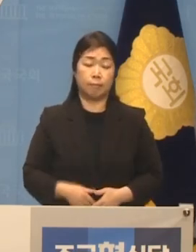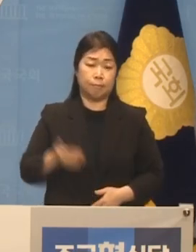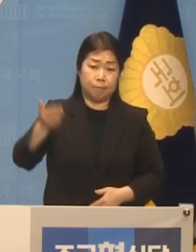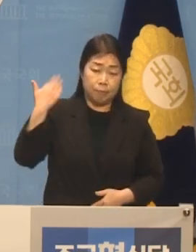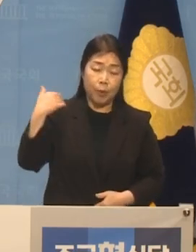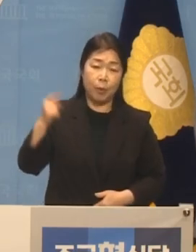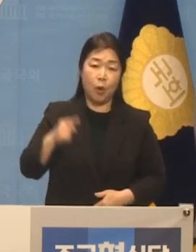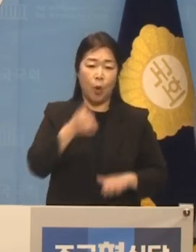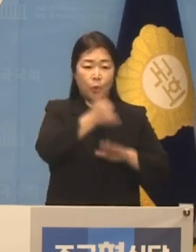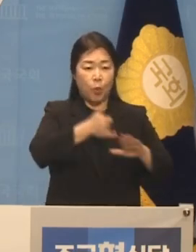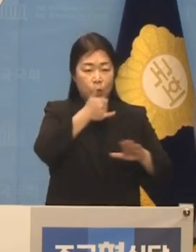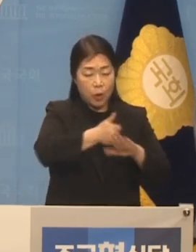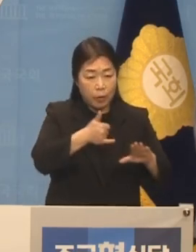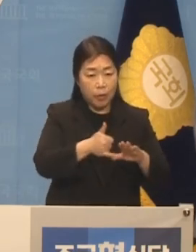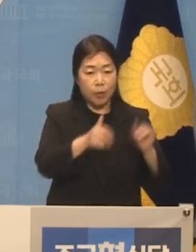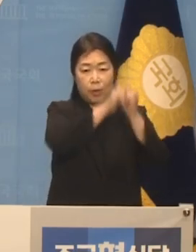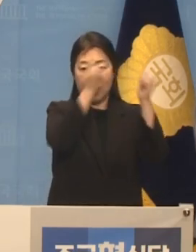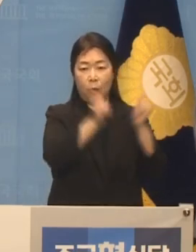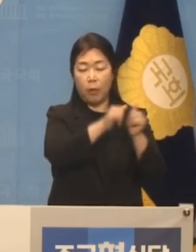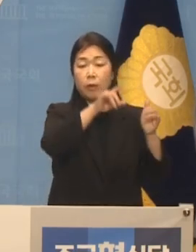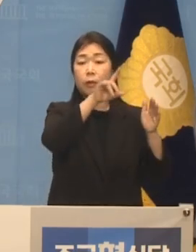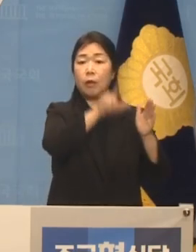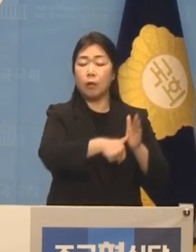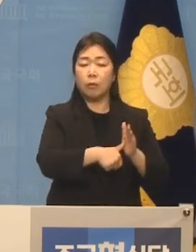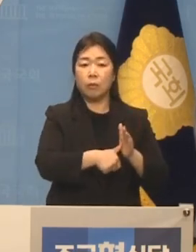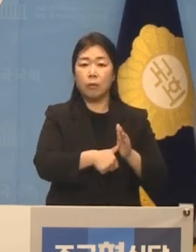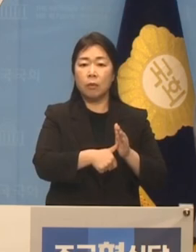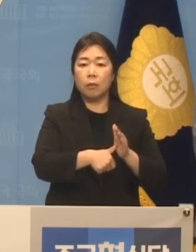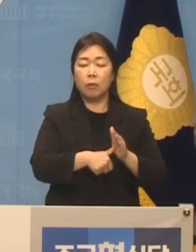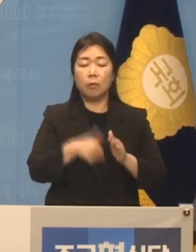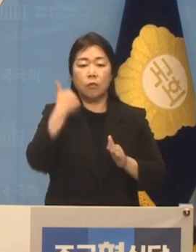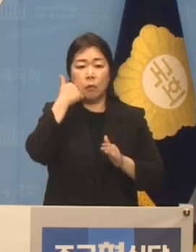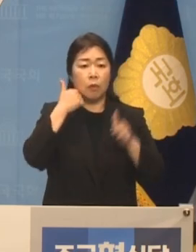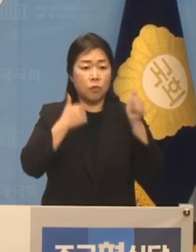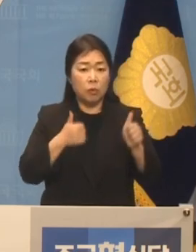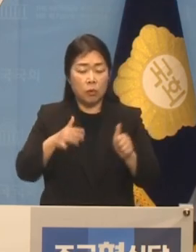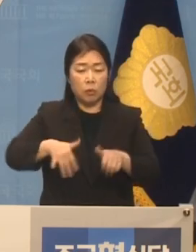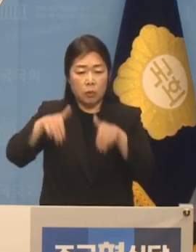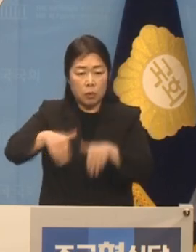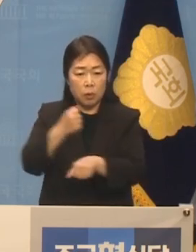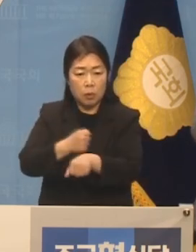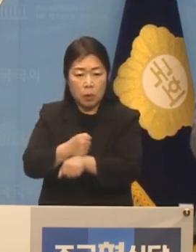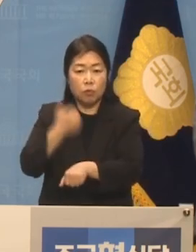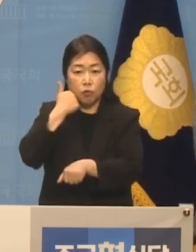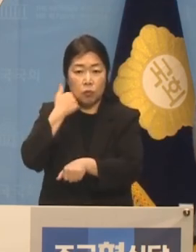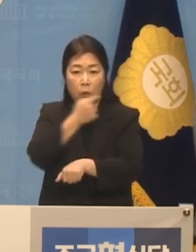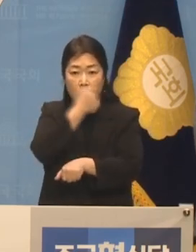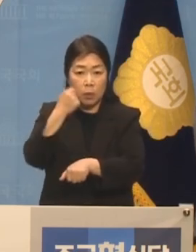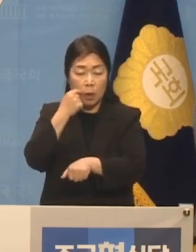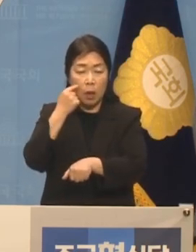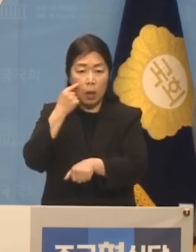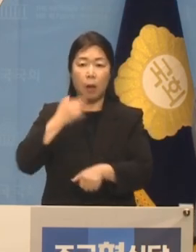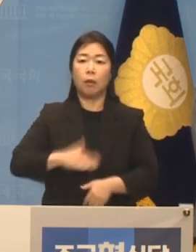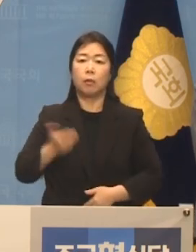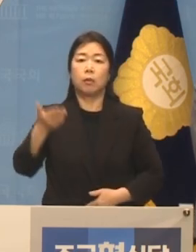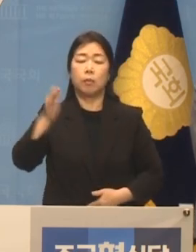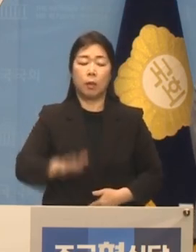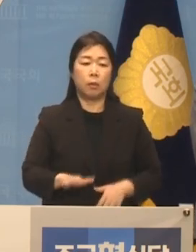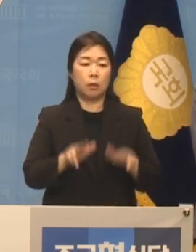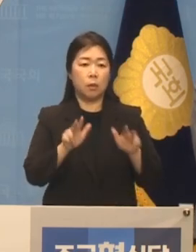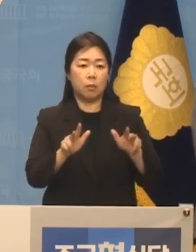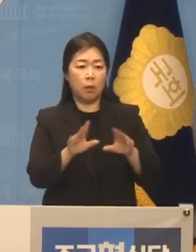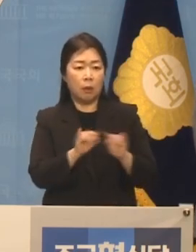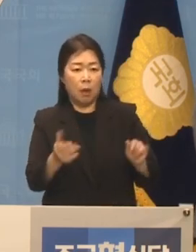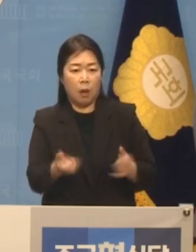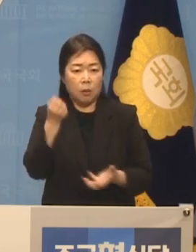예전에 우리가 농업사회였을 때는 누가 지주이고 누가 소작인인지가 눈에 보였지만 지금은 땅을